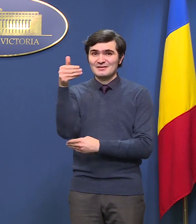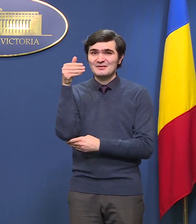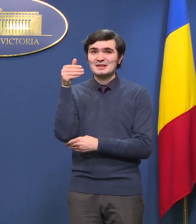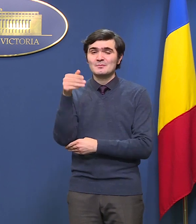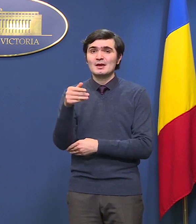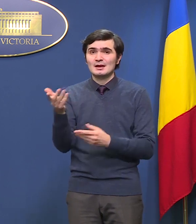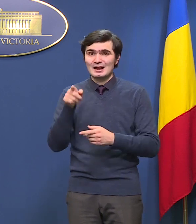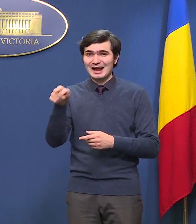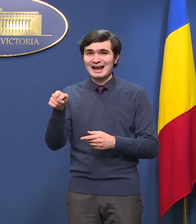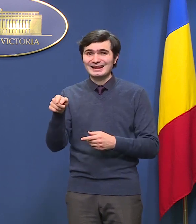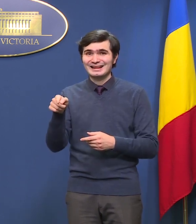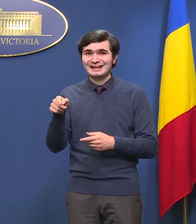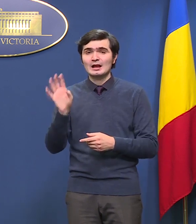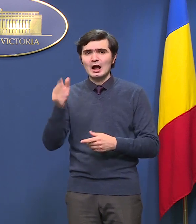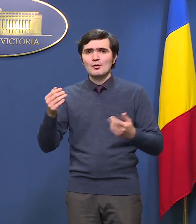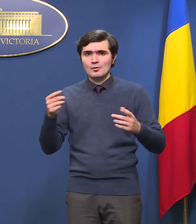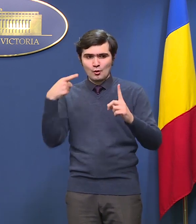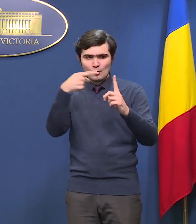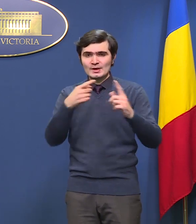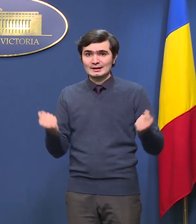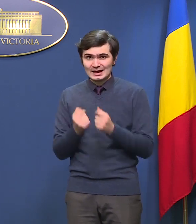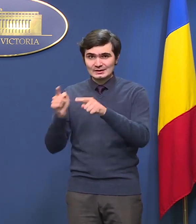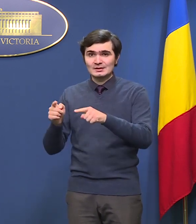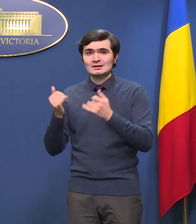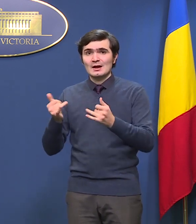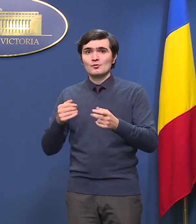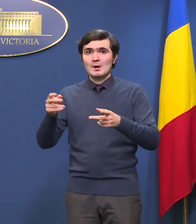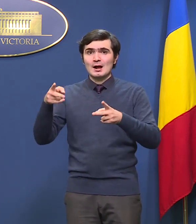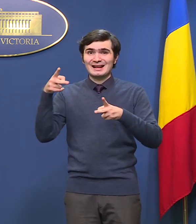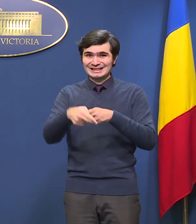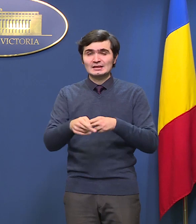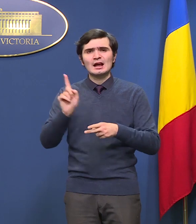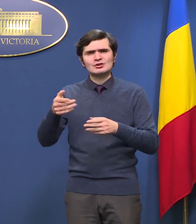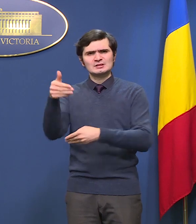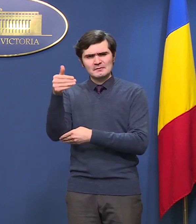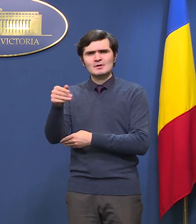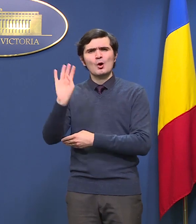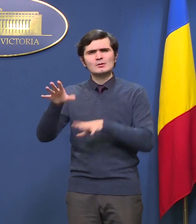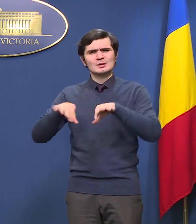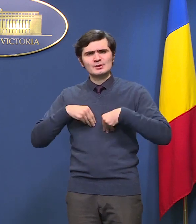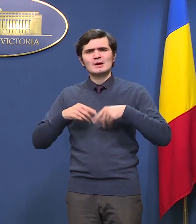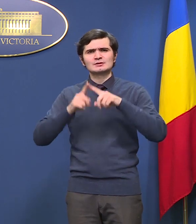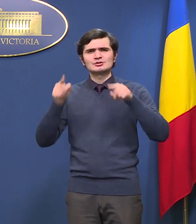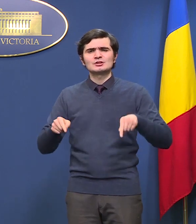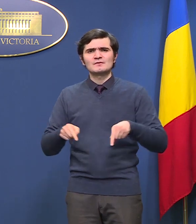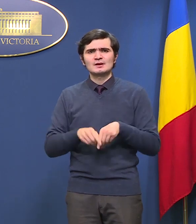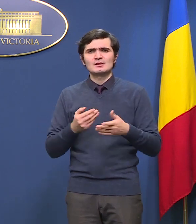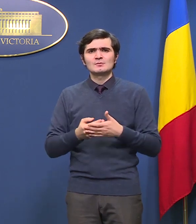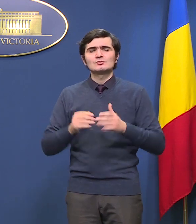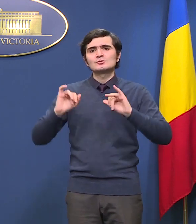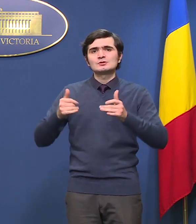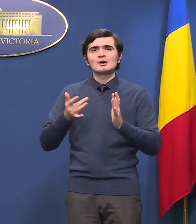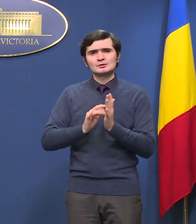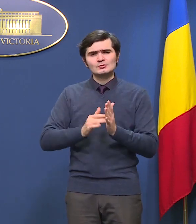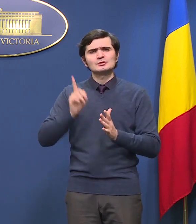au acest obiect de activitate și care au suferit măsuri restrictive vor primi acel certificat pentru situații de urgență. El va fi eliberat cât